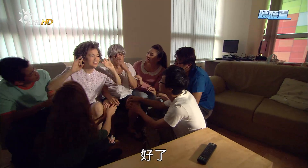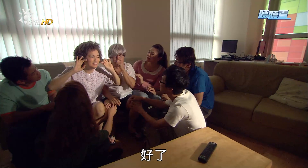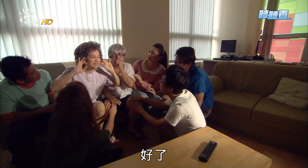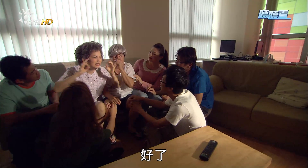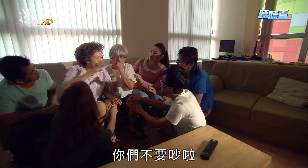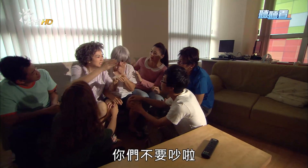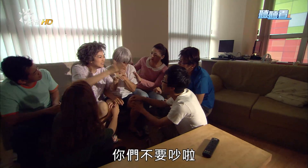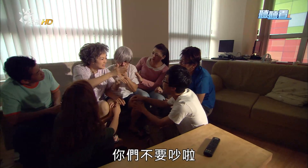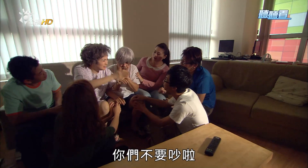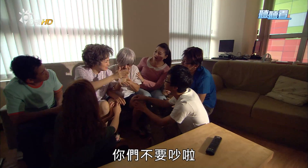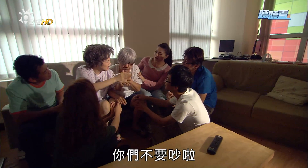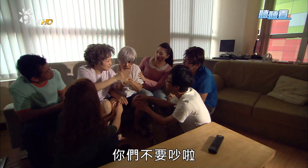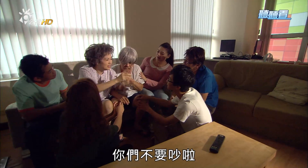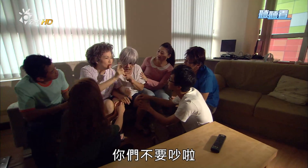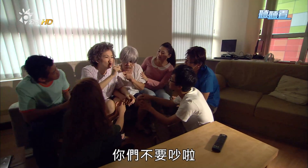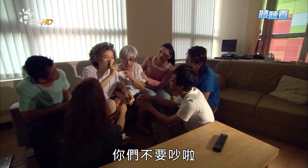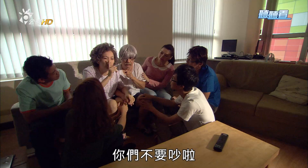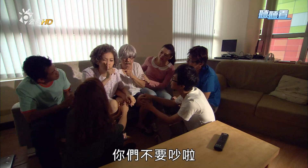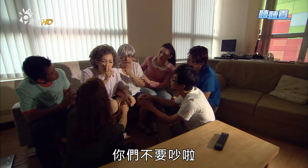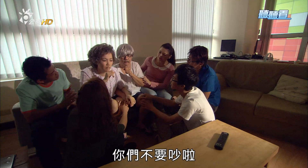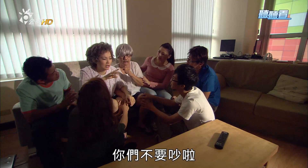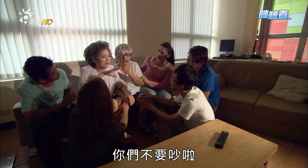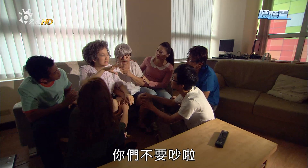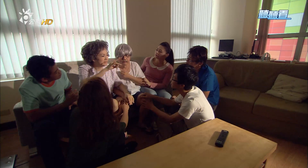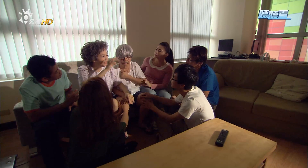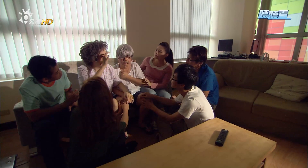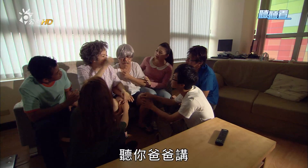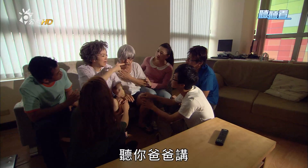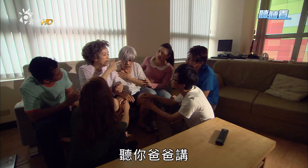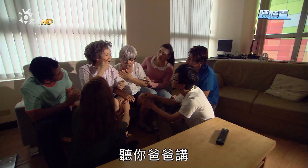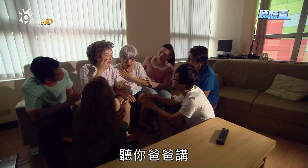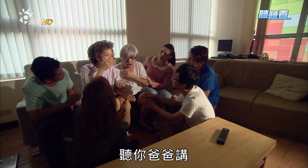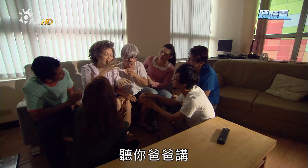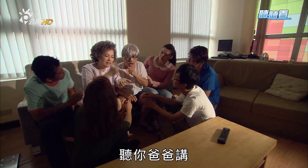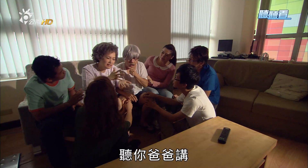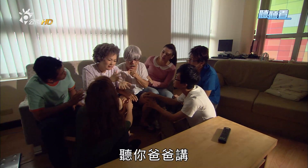爸， 你们不要吵了啊！嘘，听你爸爸讲。